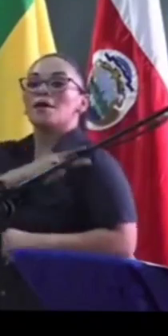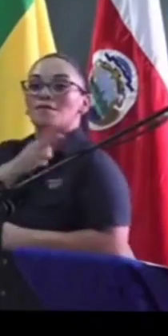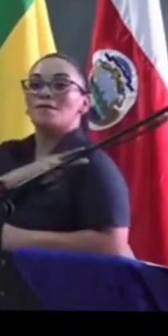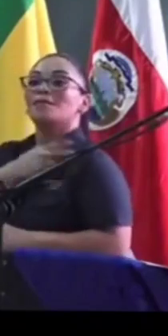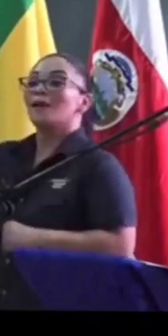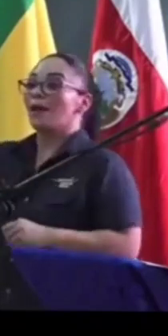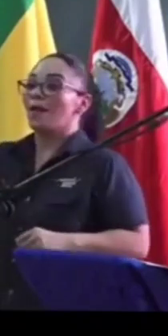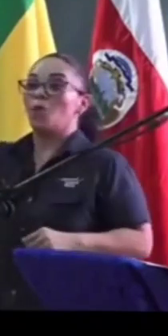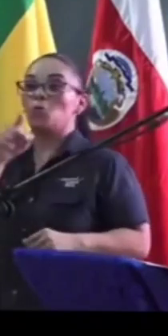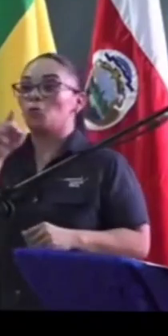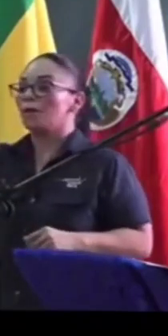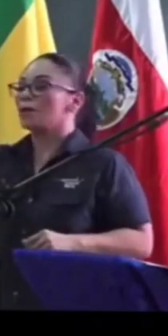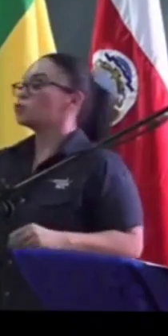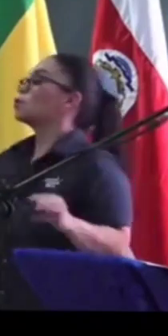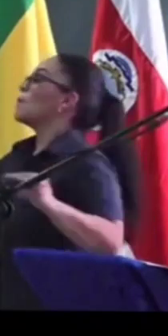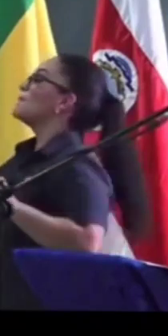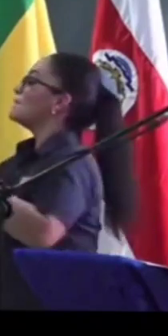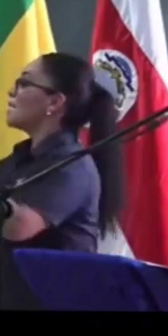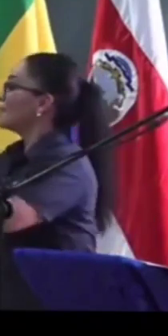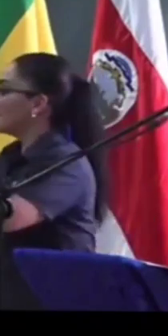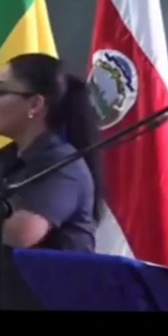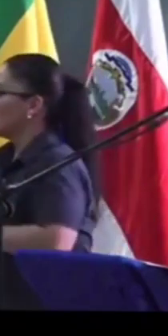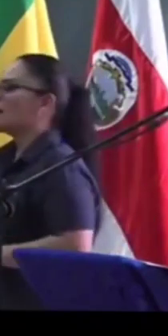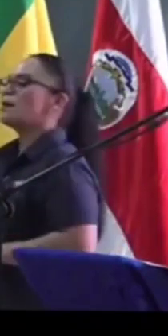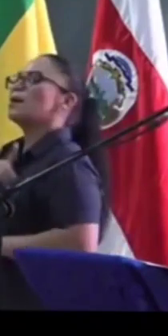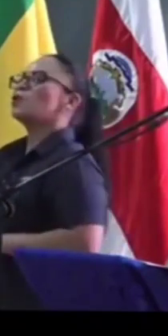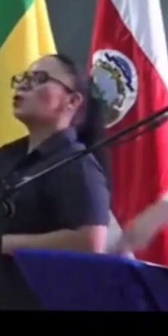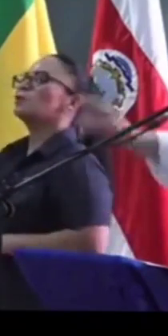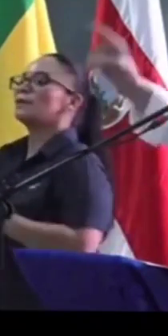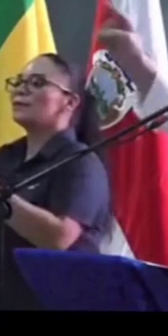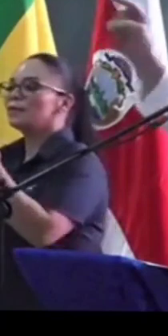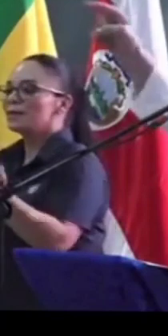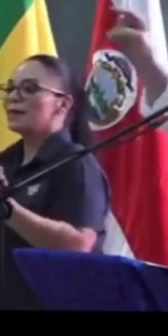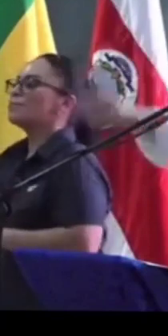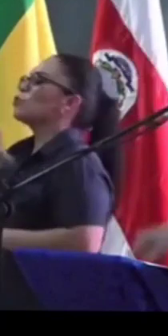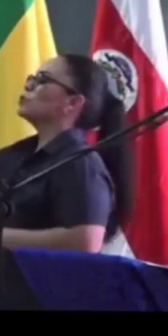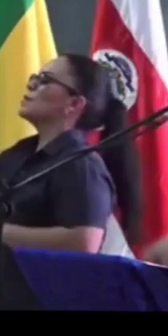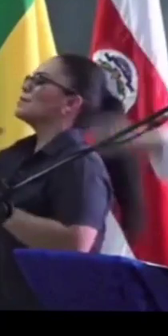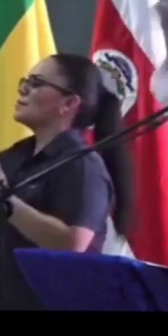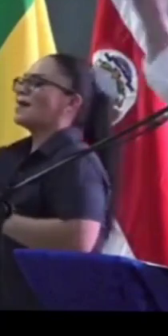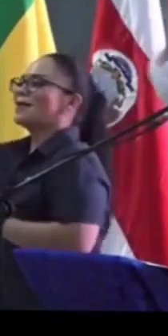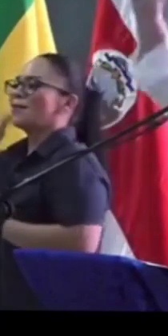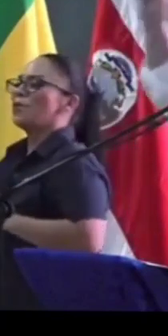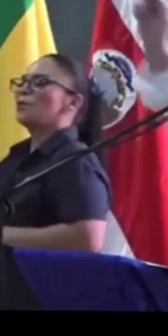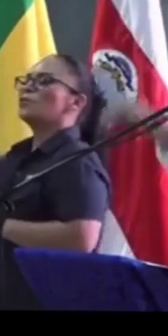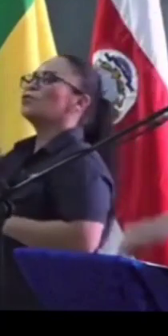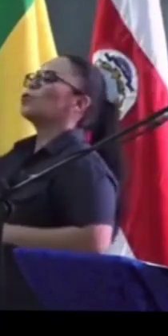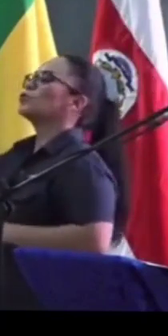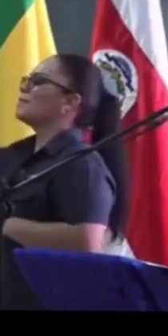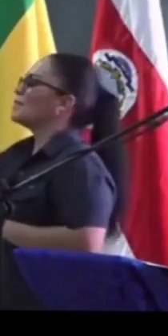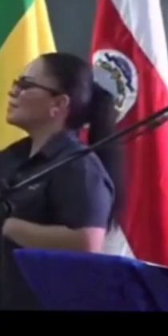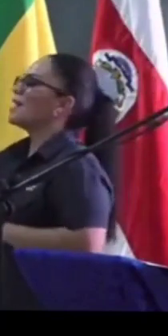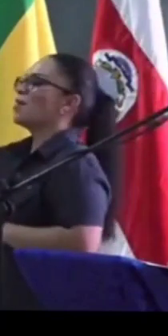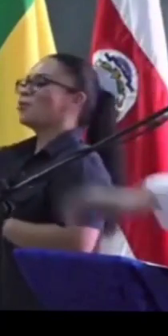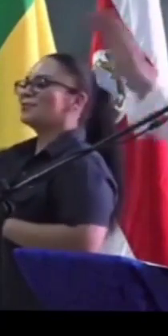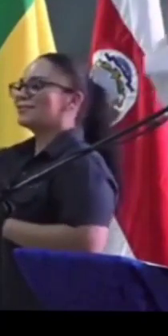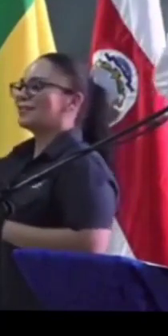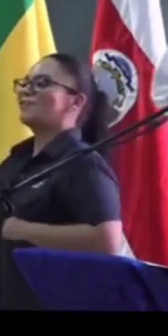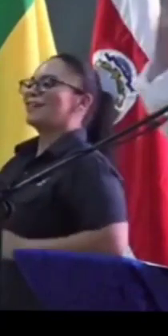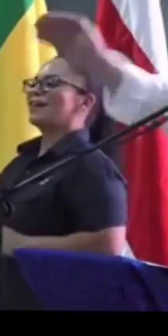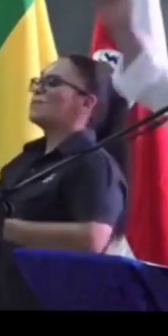ellos Martina que Dios los bendiga Dios bendiga a limón Dios bendiga a Costa